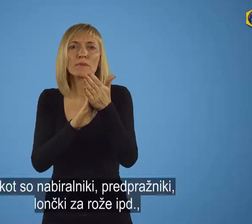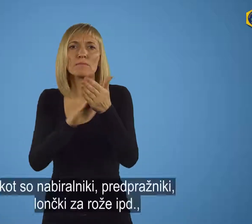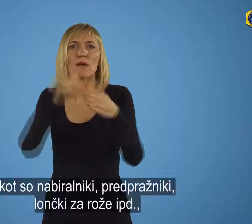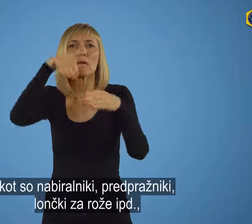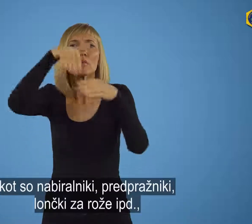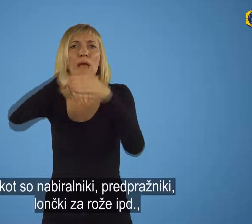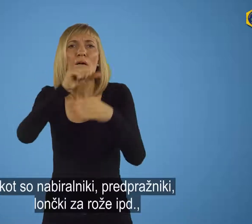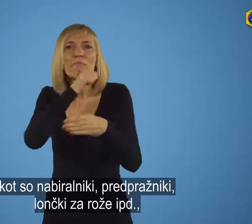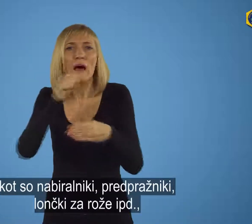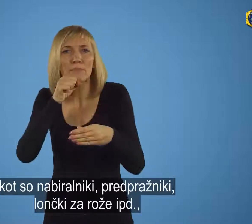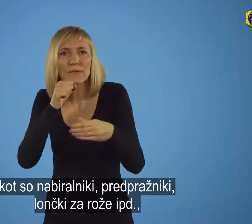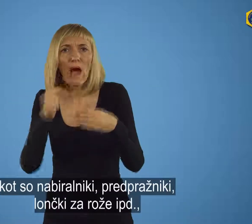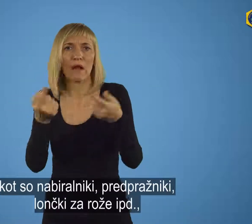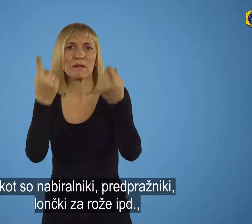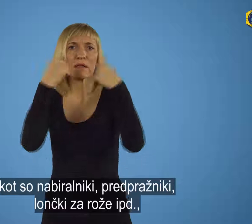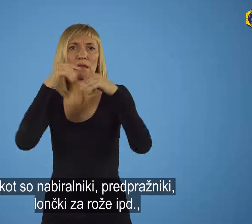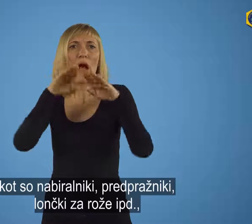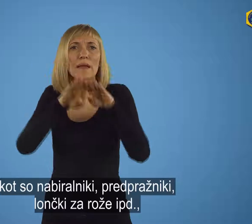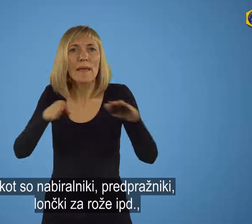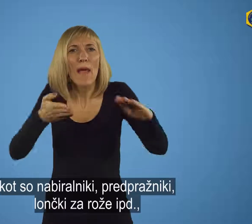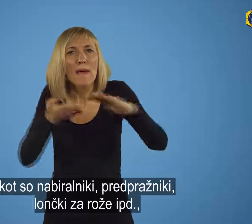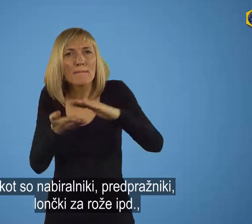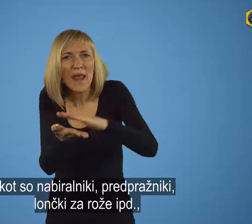predpražniki, lončki za rože in podobno.